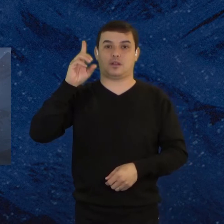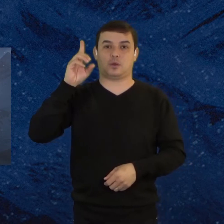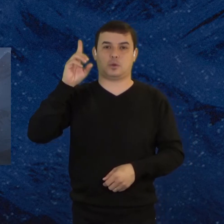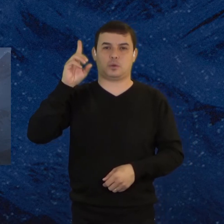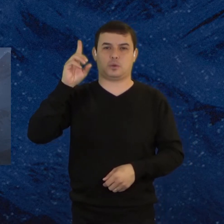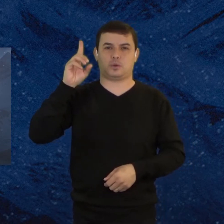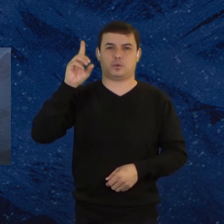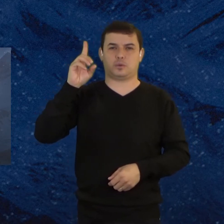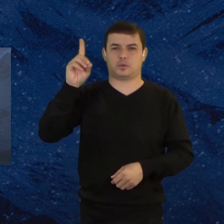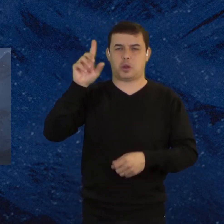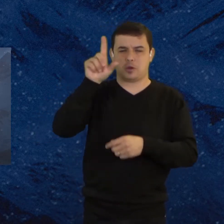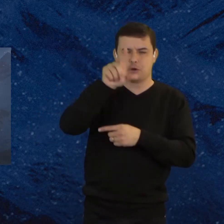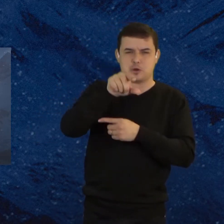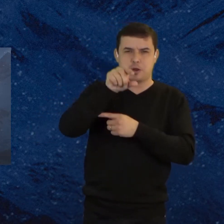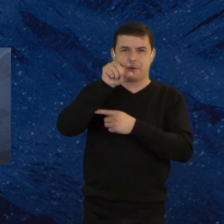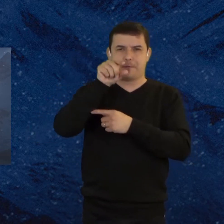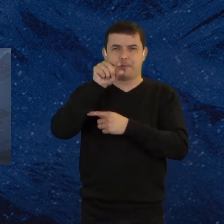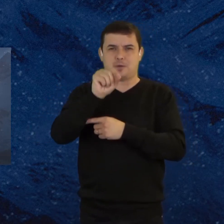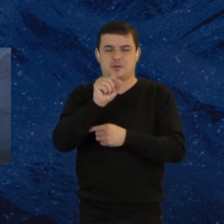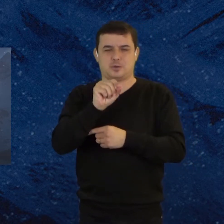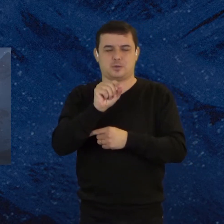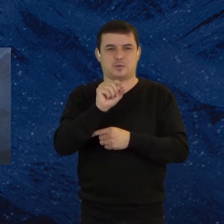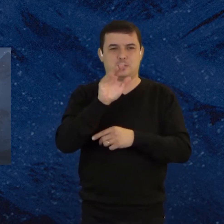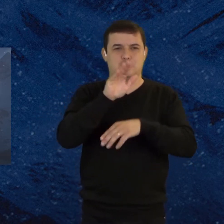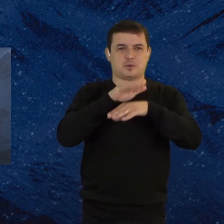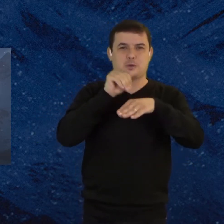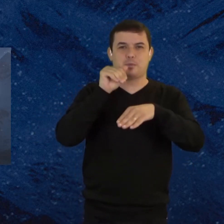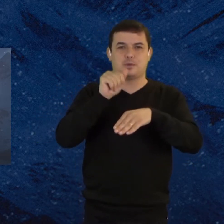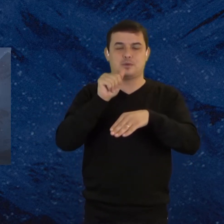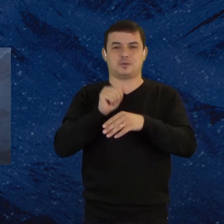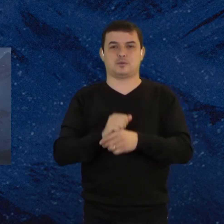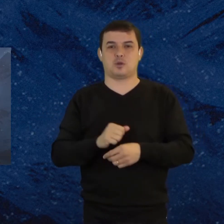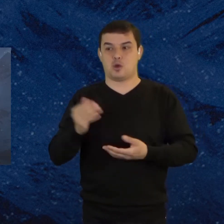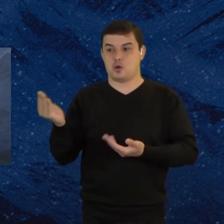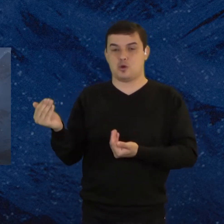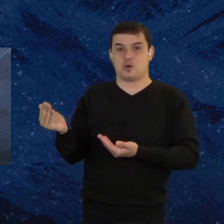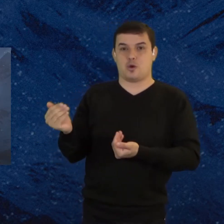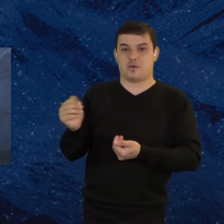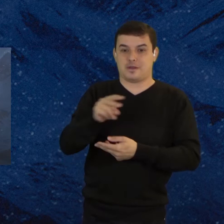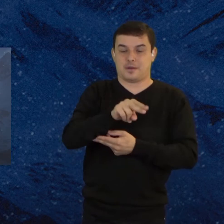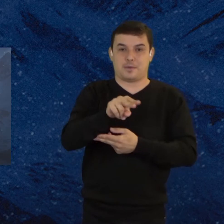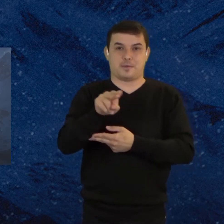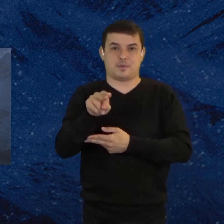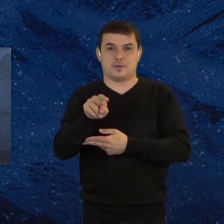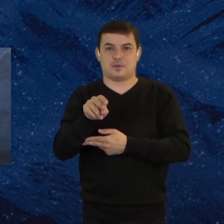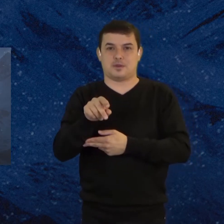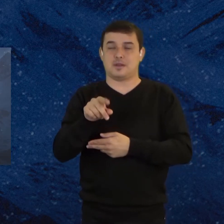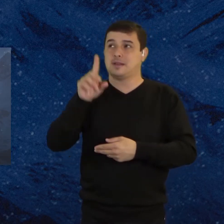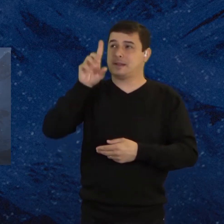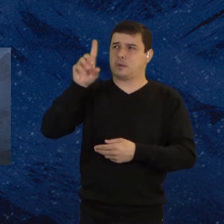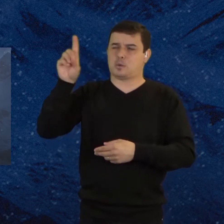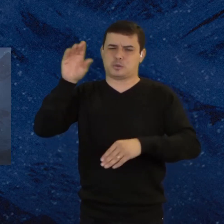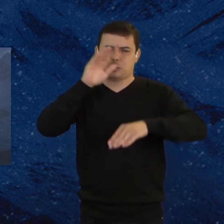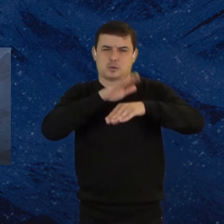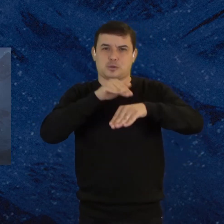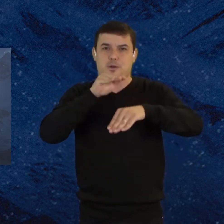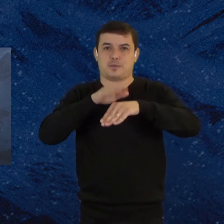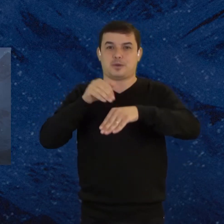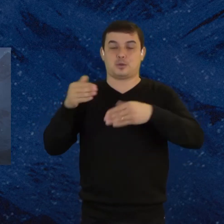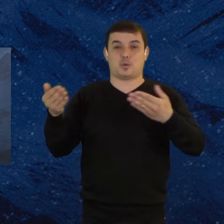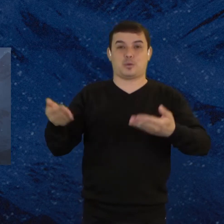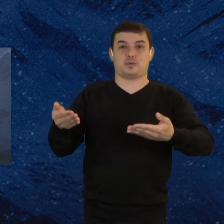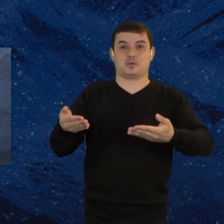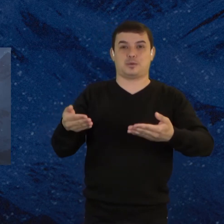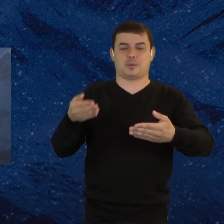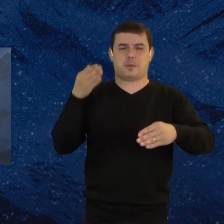nos arregimentando. Jovem, irmão, irmã, Deus está nos convocando para